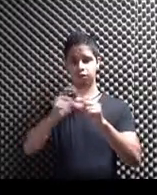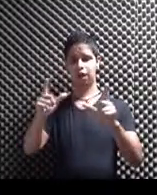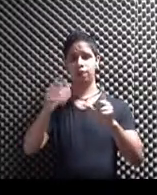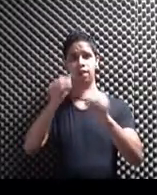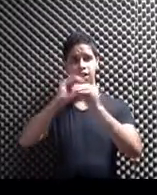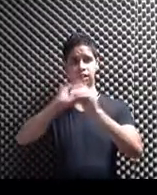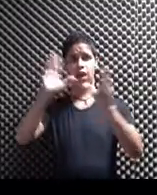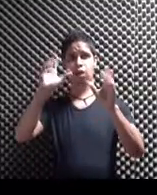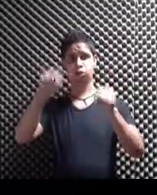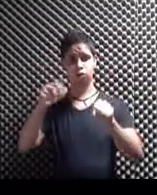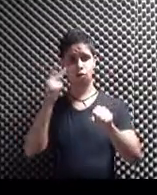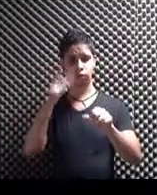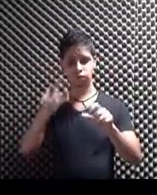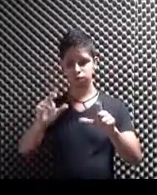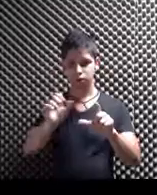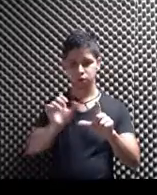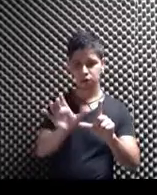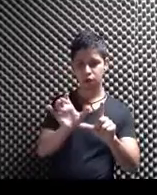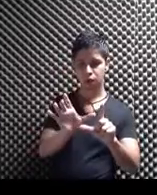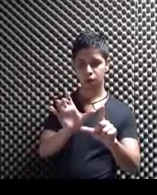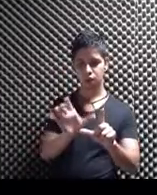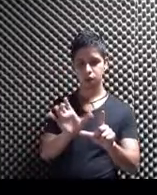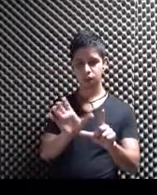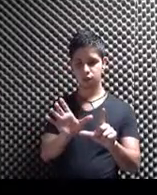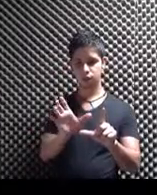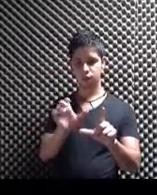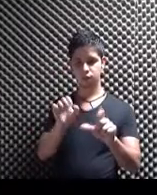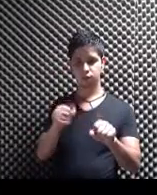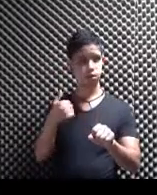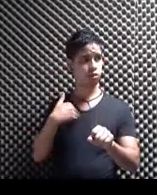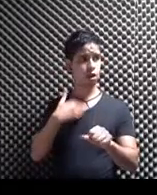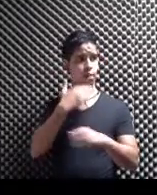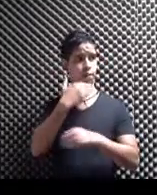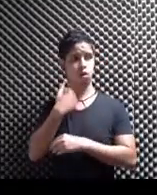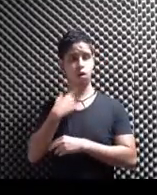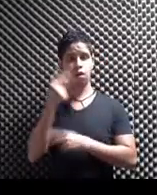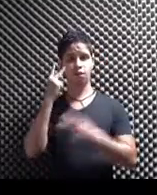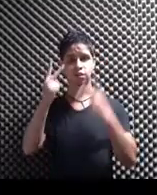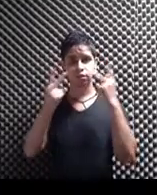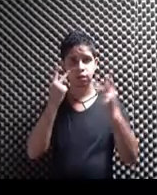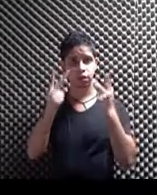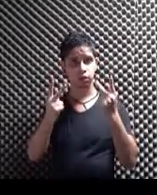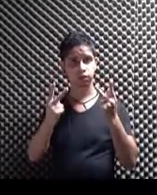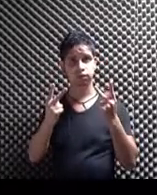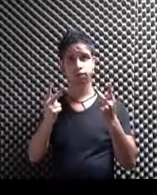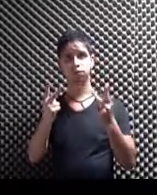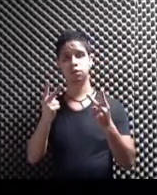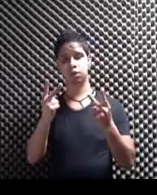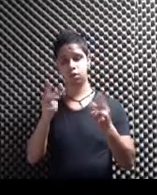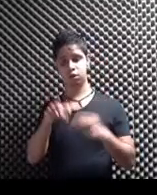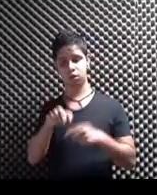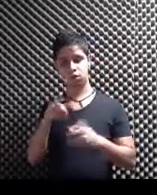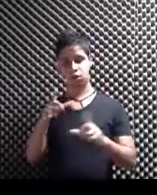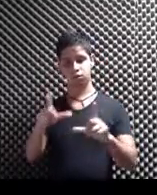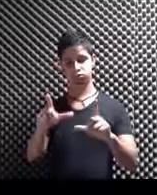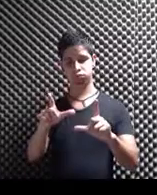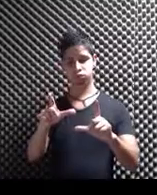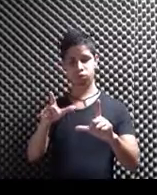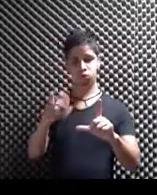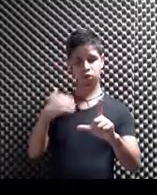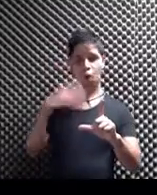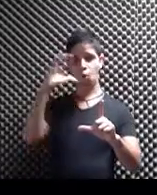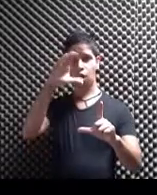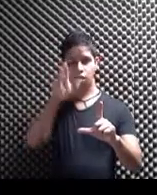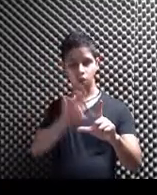solamente nos permite tener una mejor visibilidad para ver lo que estamos quizás